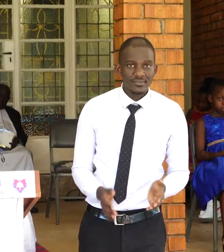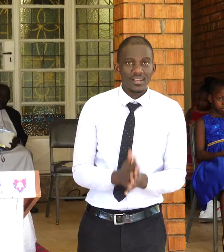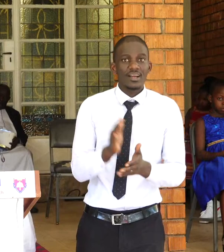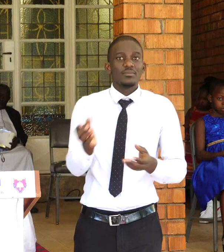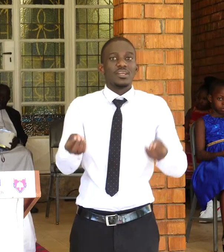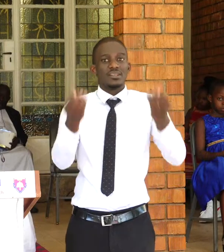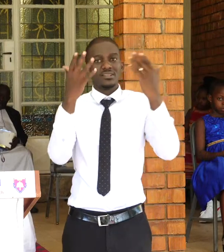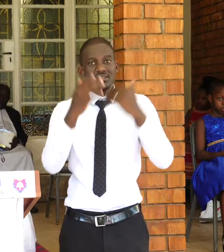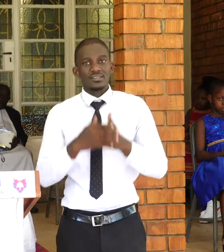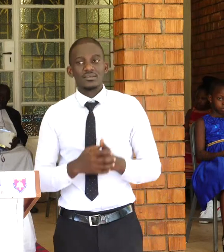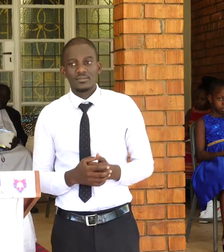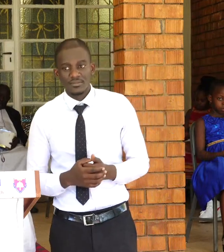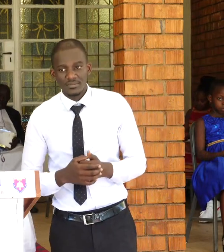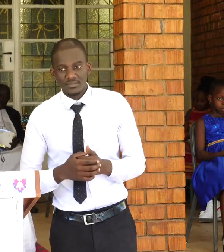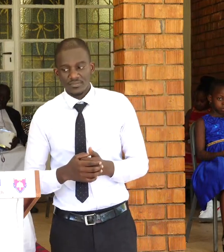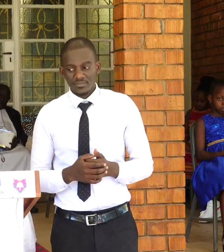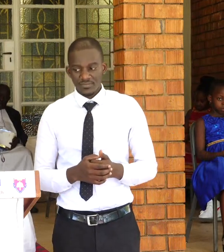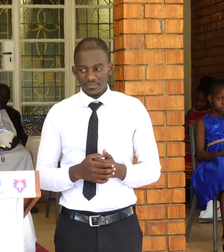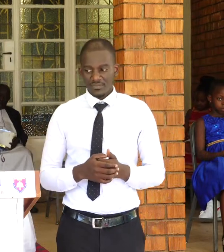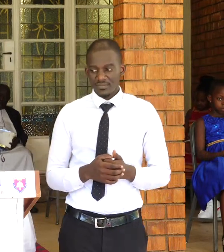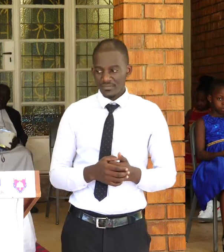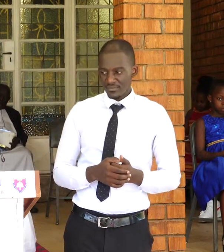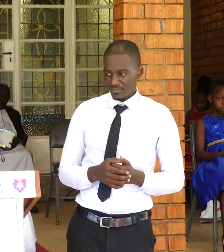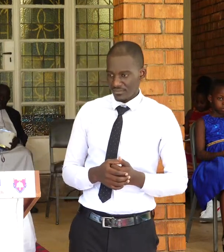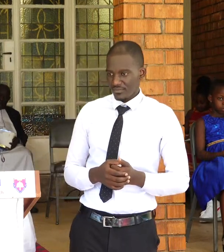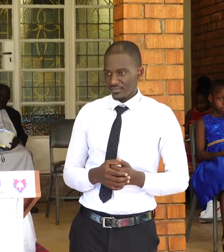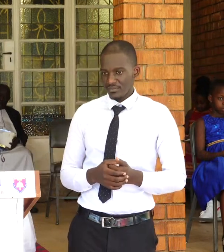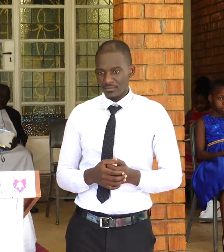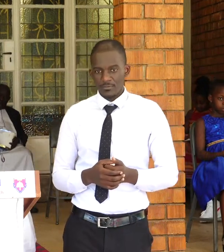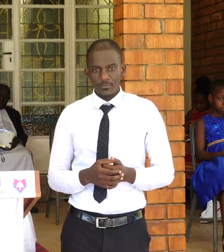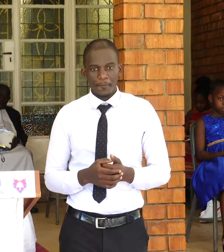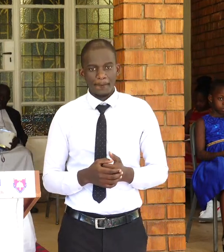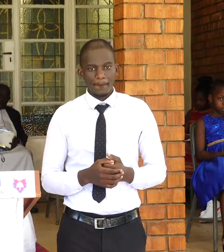aleluya, aha.